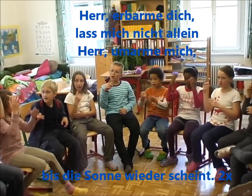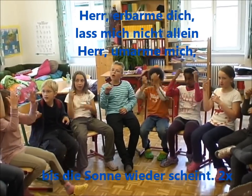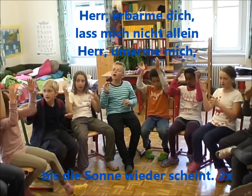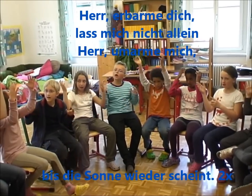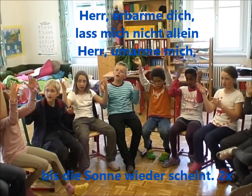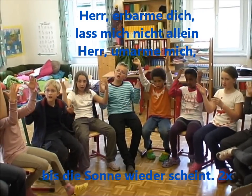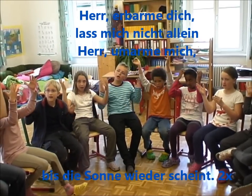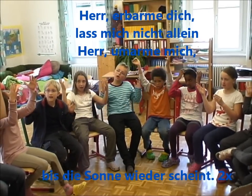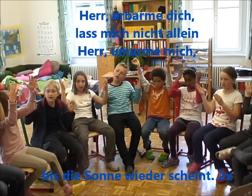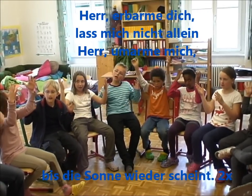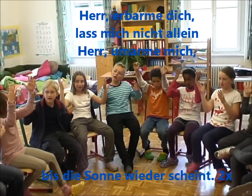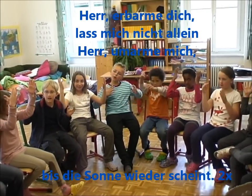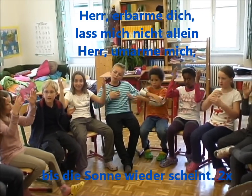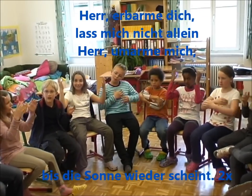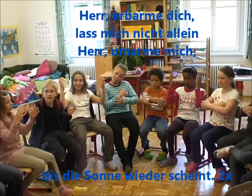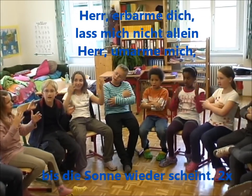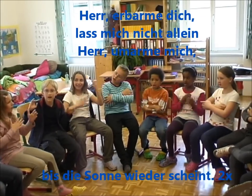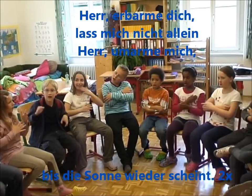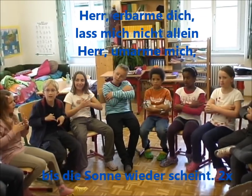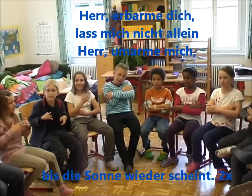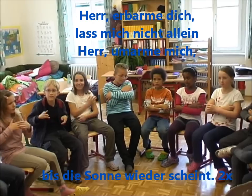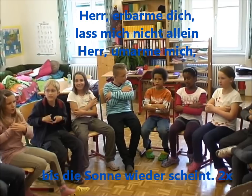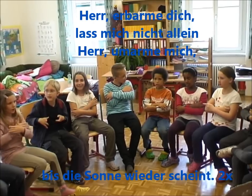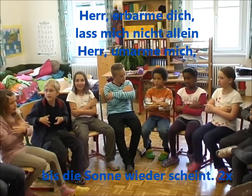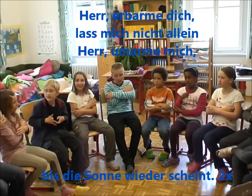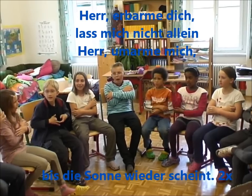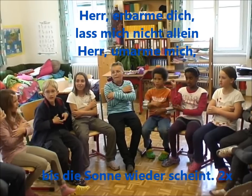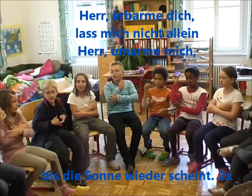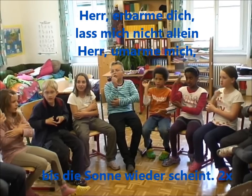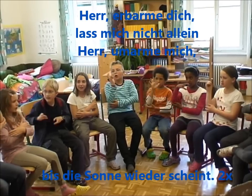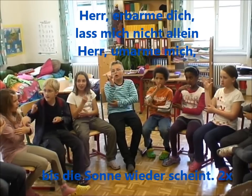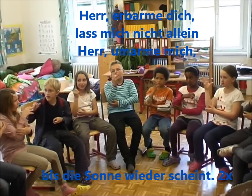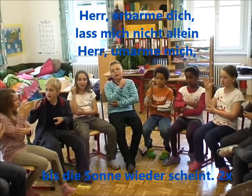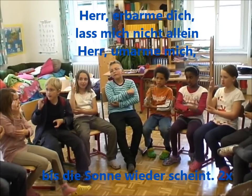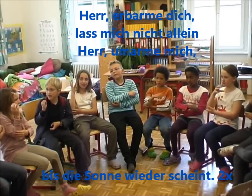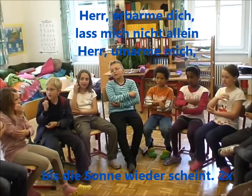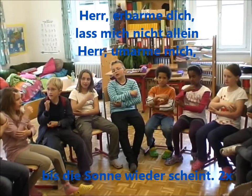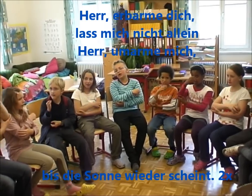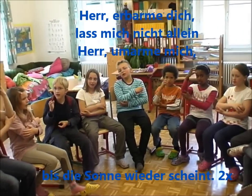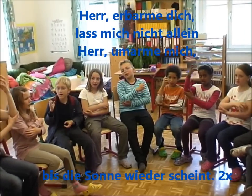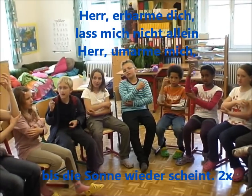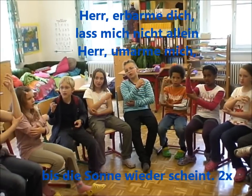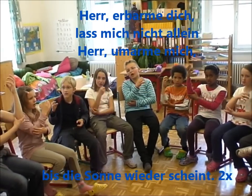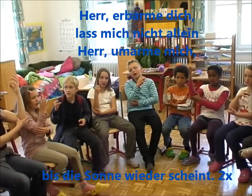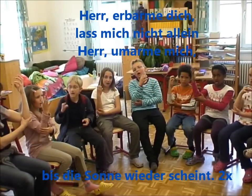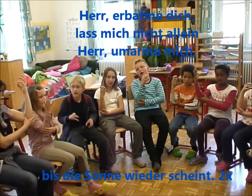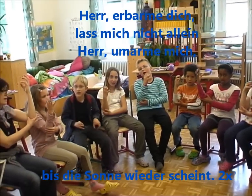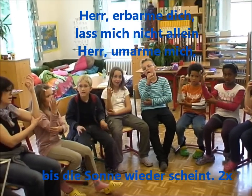Herr, umhagel dich, bis die Sonne wieder scheint.